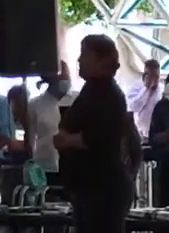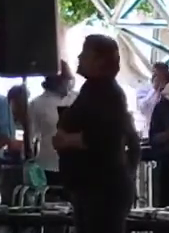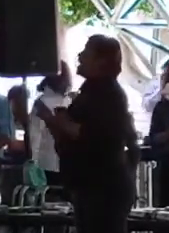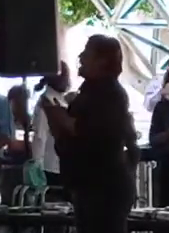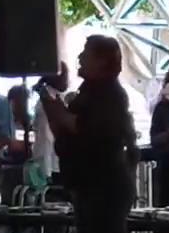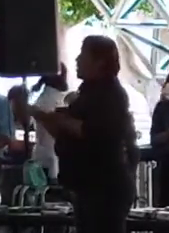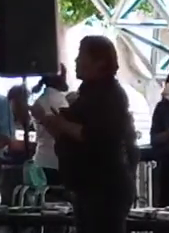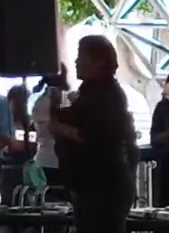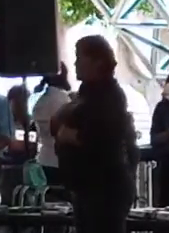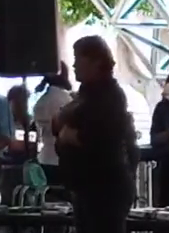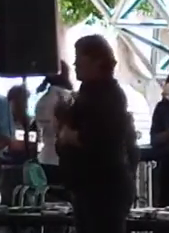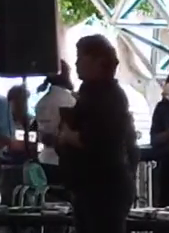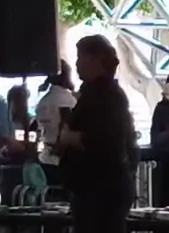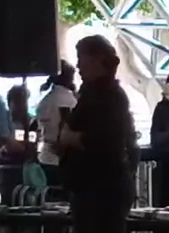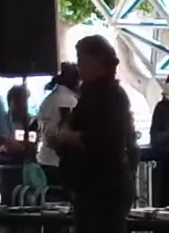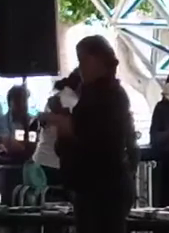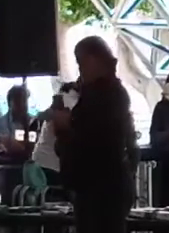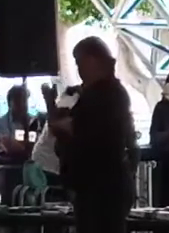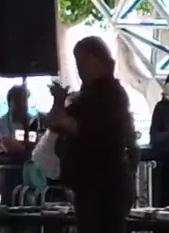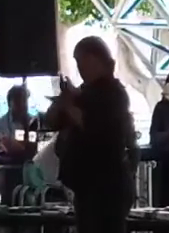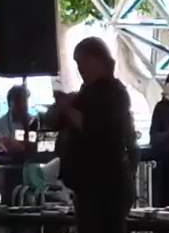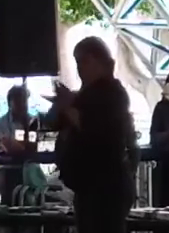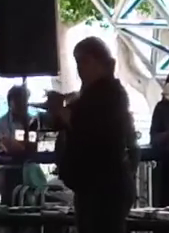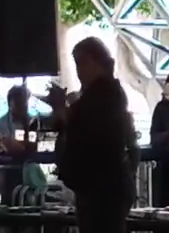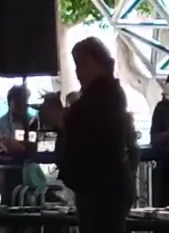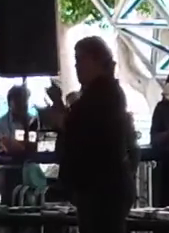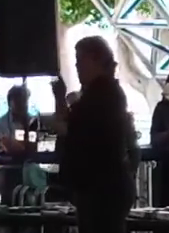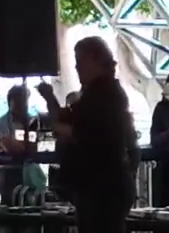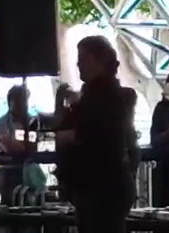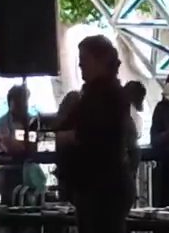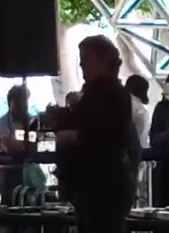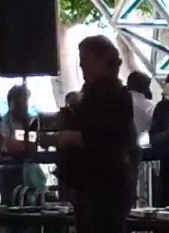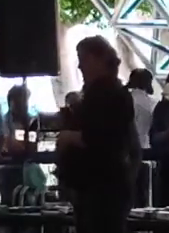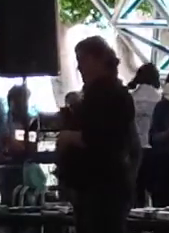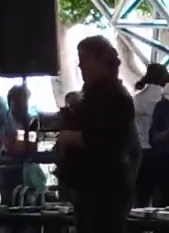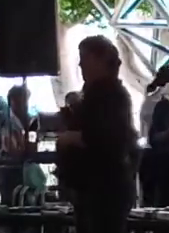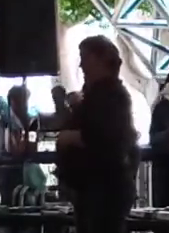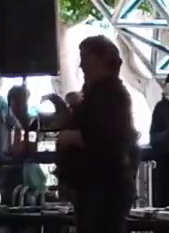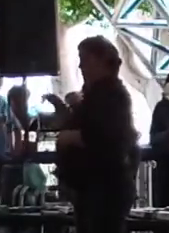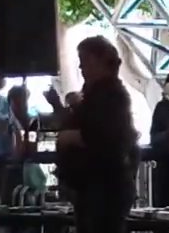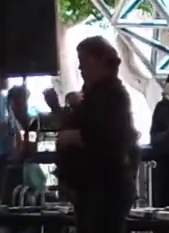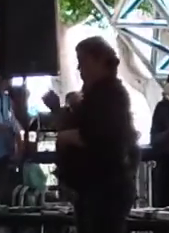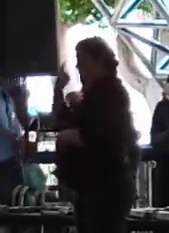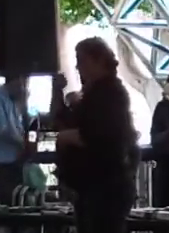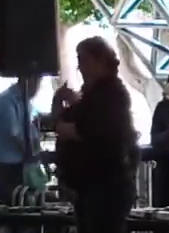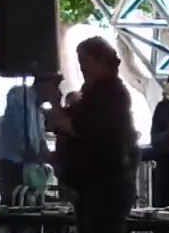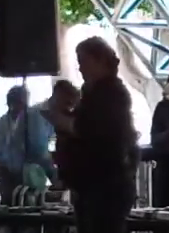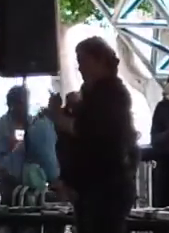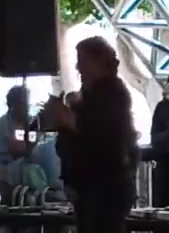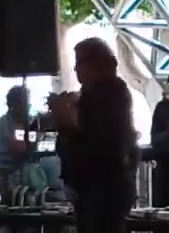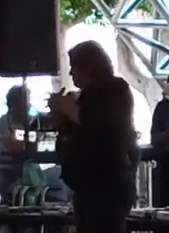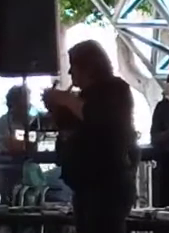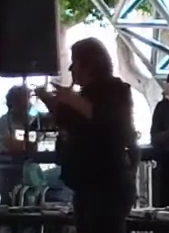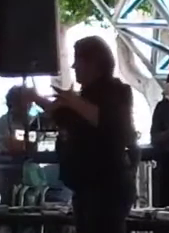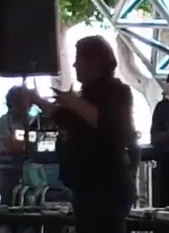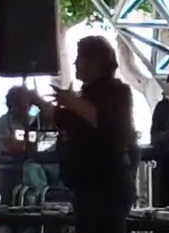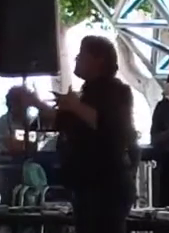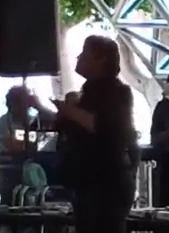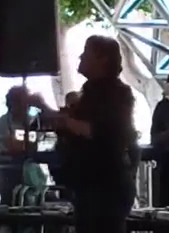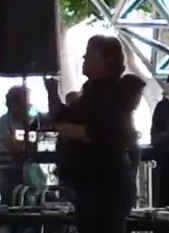el gobierno del estado también va a apoyar a nuestro presidente para que se amplíe el programa. Y si hoy hay personas